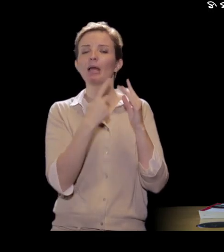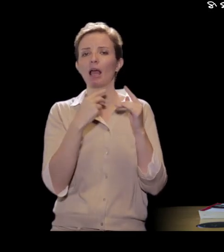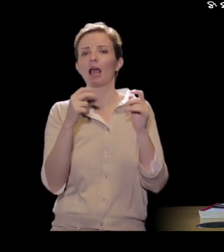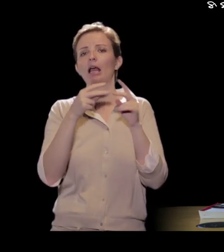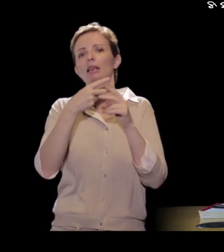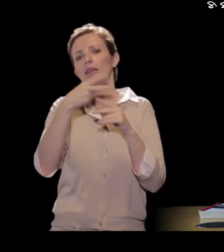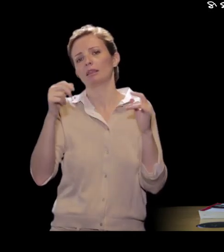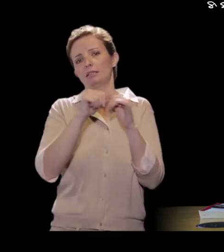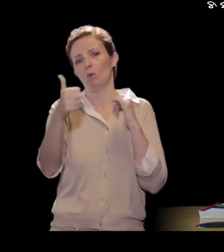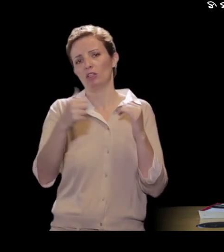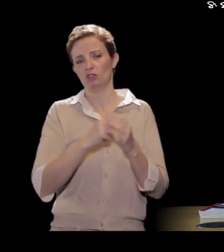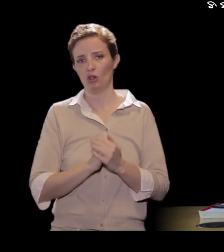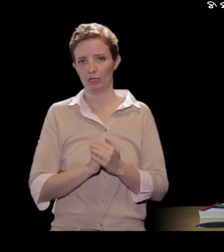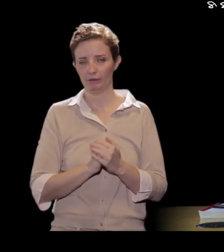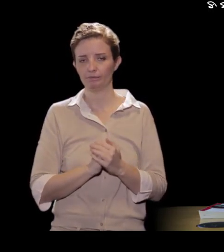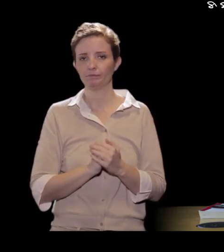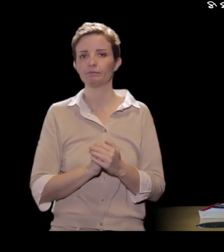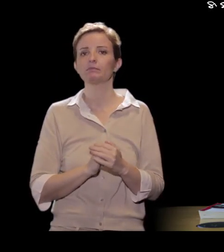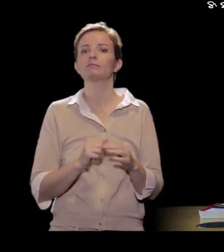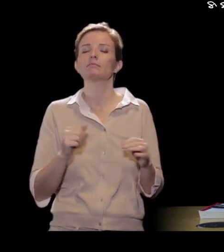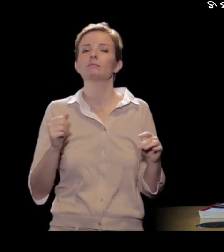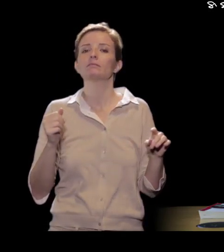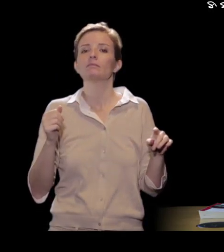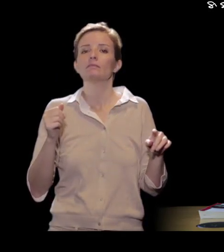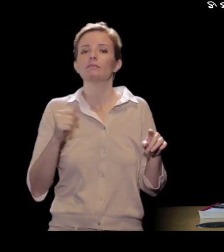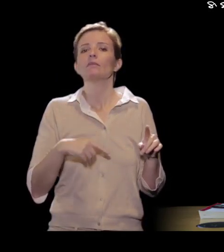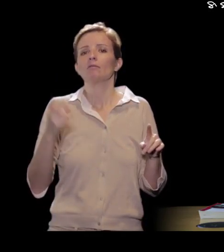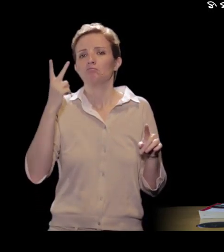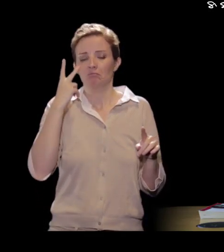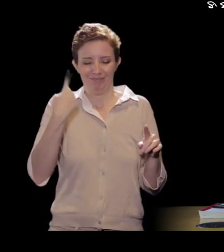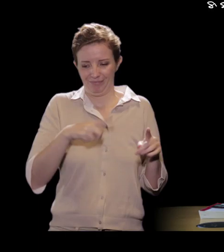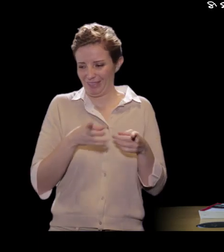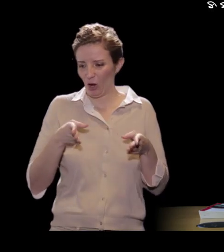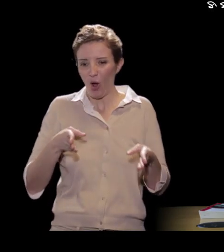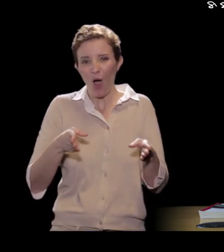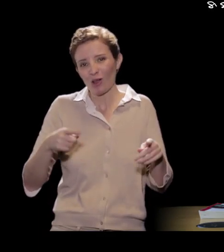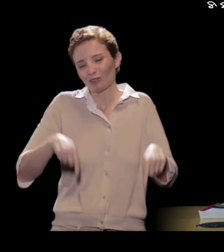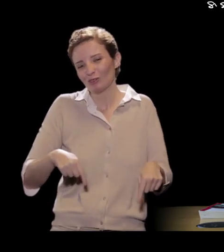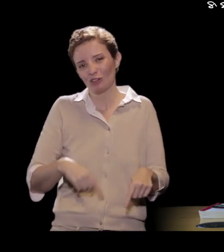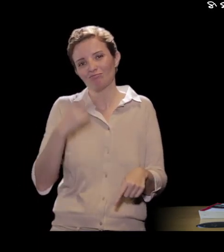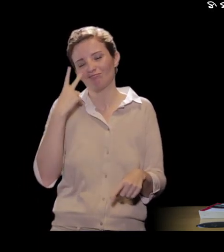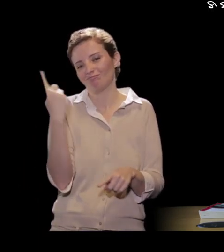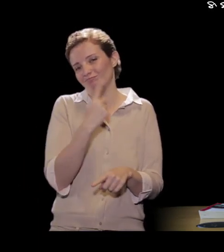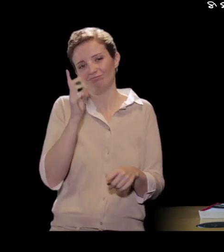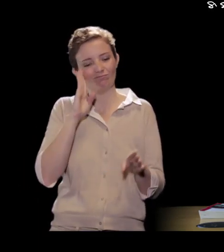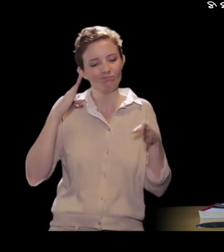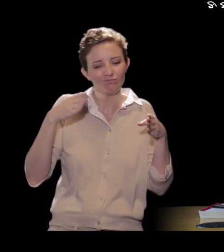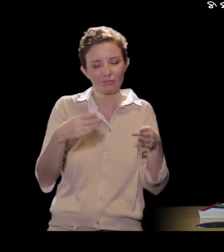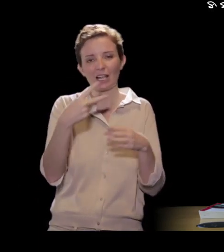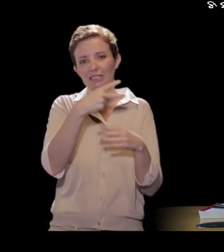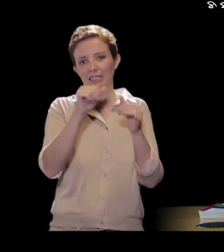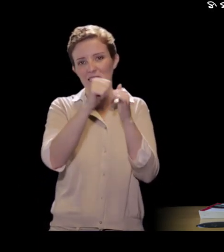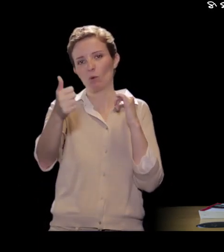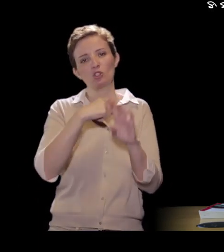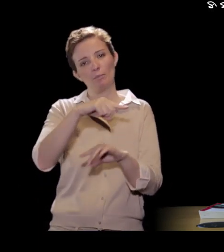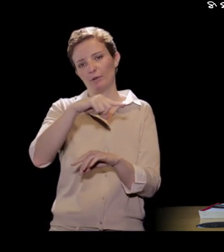disequazioni che vedremo in questo corso esclusivamente con riferimento a disequazioni di